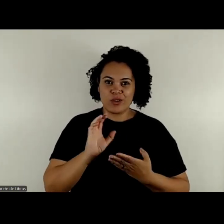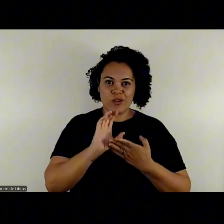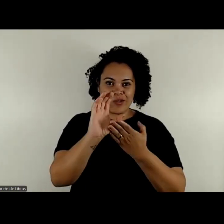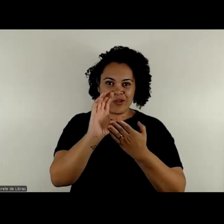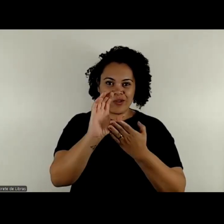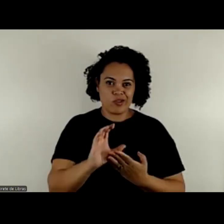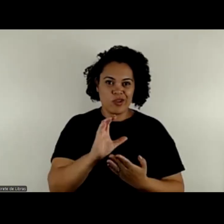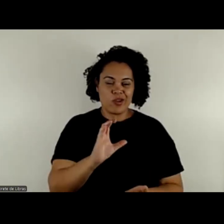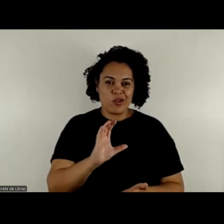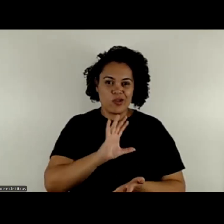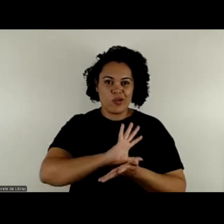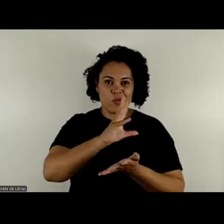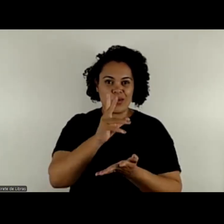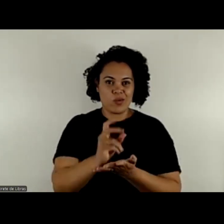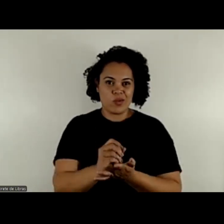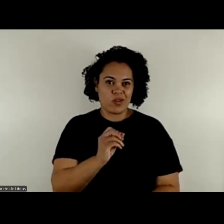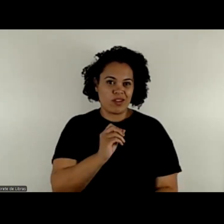Gerais,